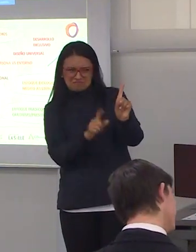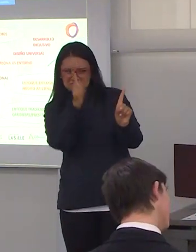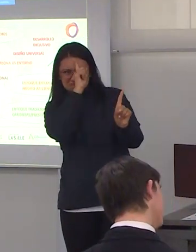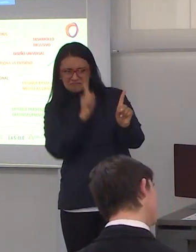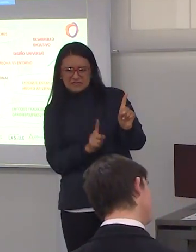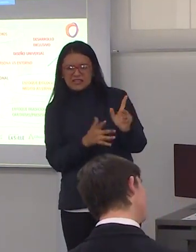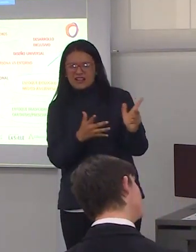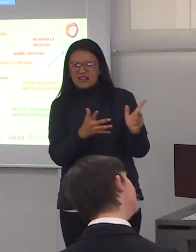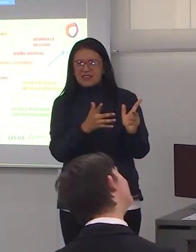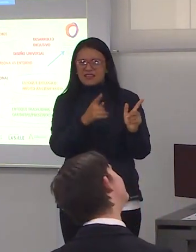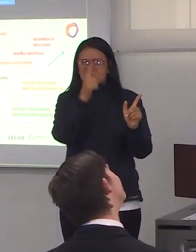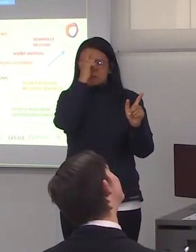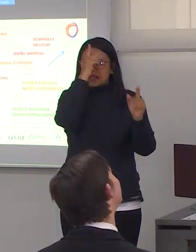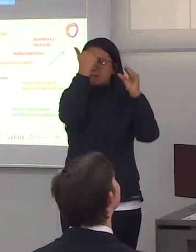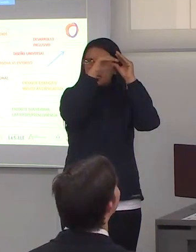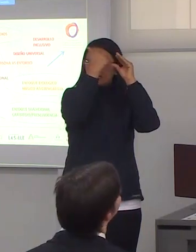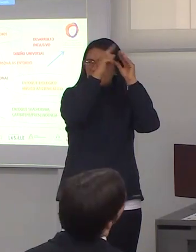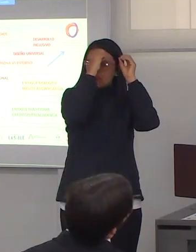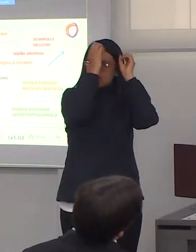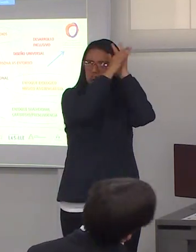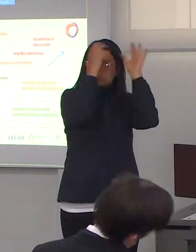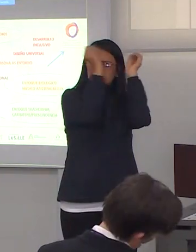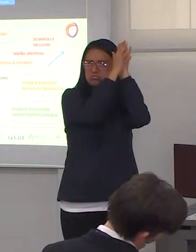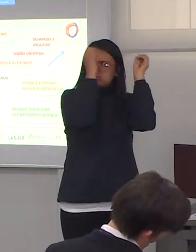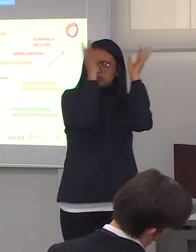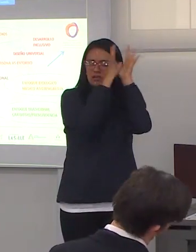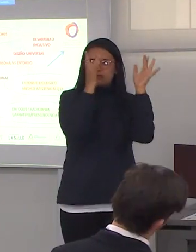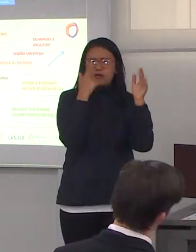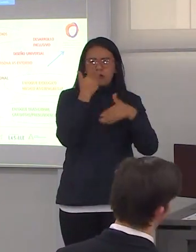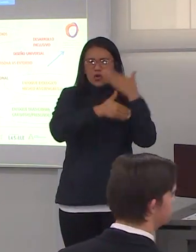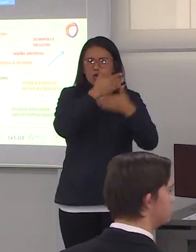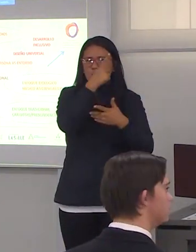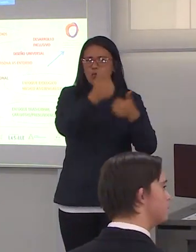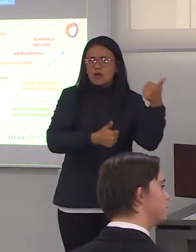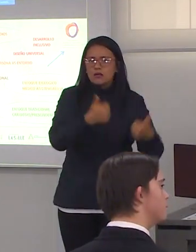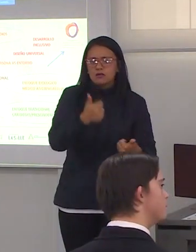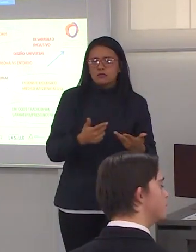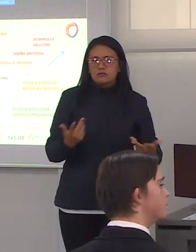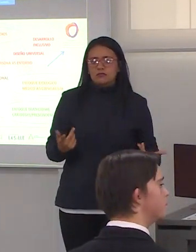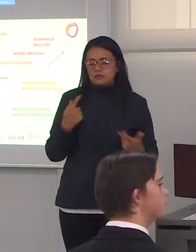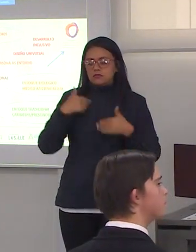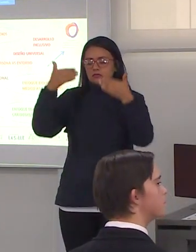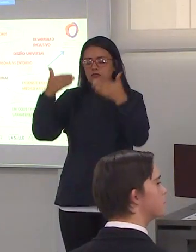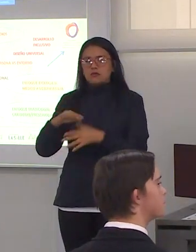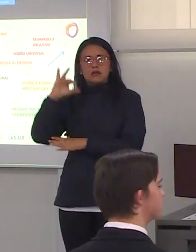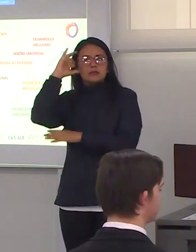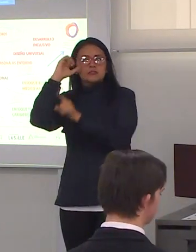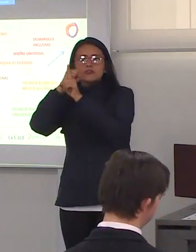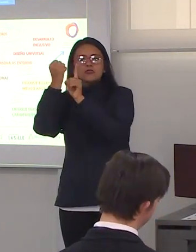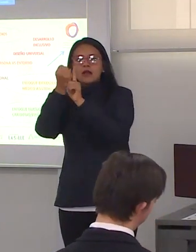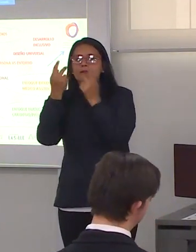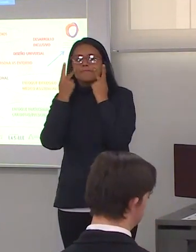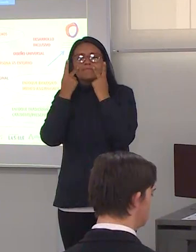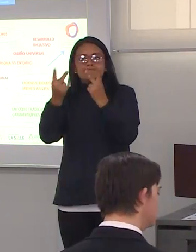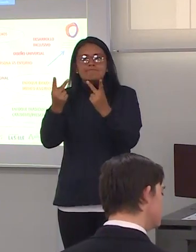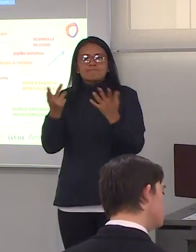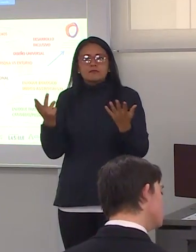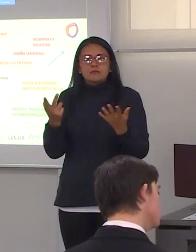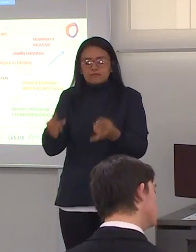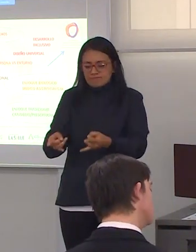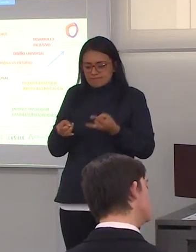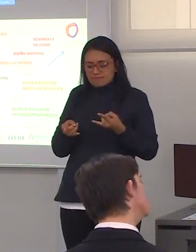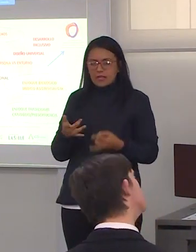no sabemos qué película tiene el otro en la cabeza qué proceso tiene porque es que la discapacidad psicosocial no se ve se